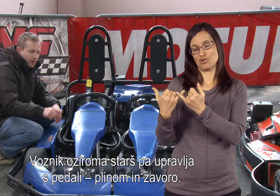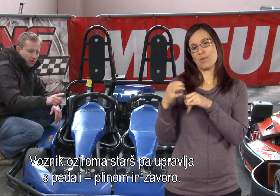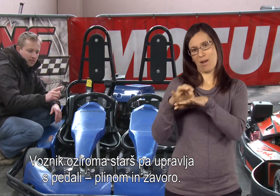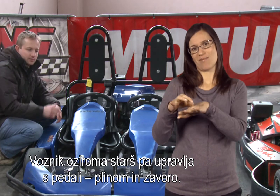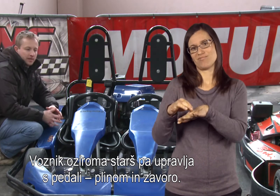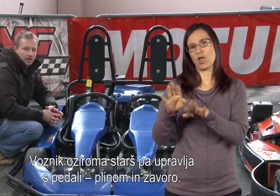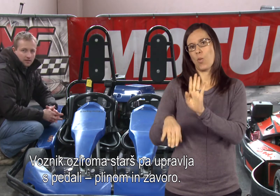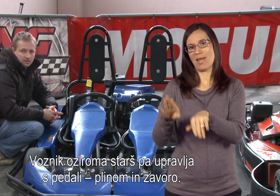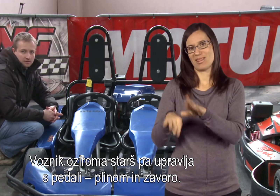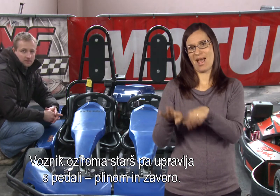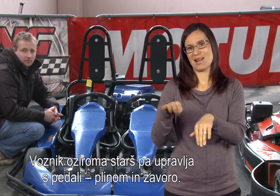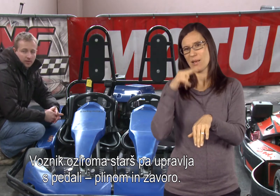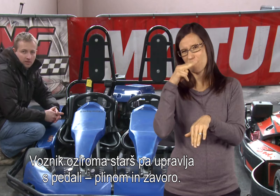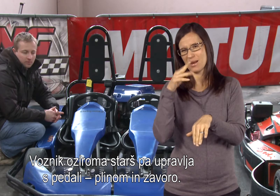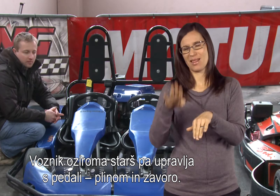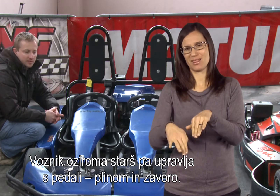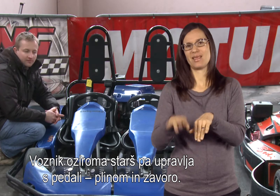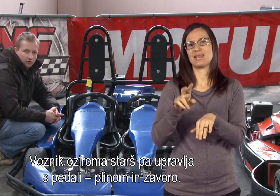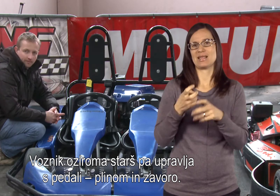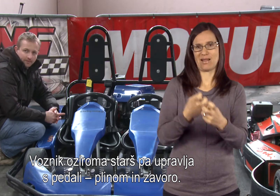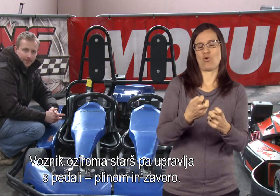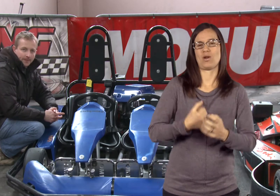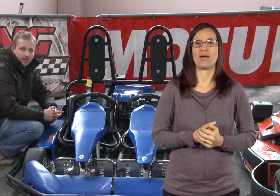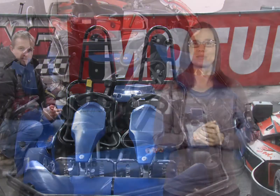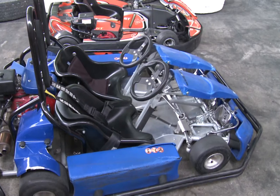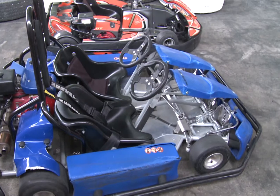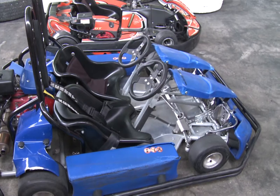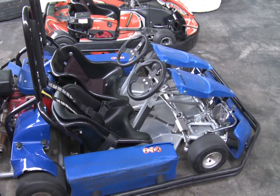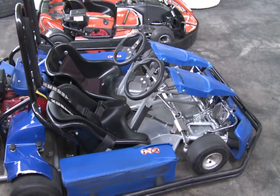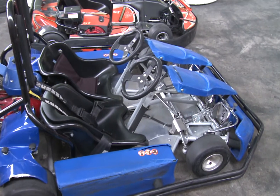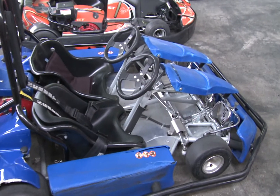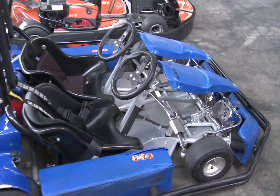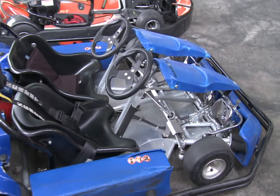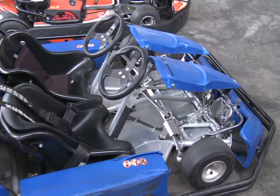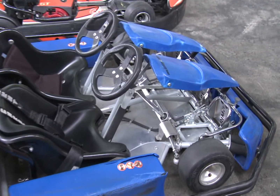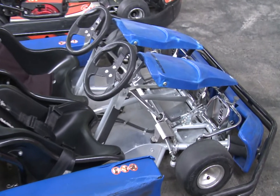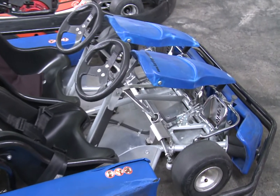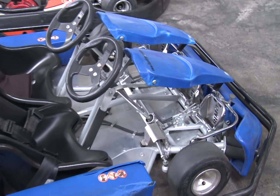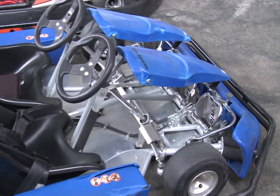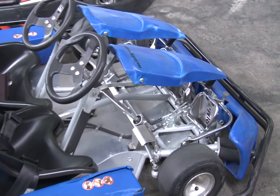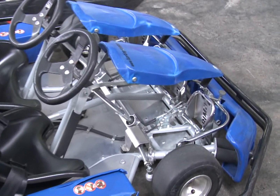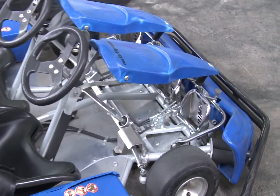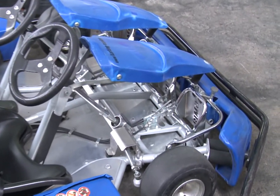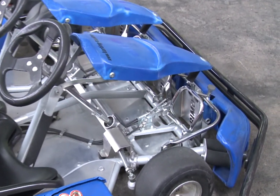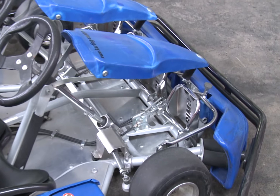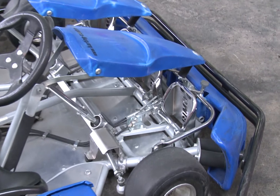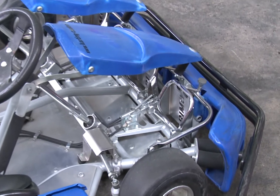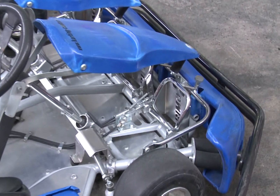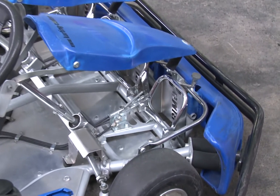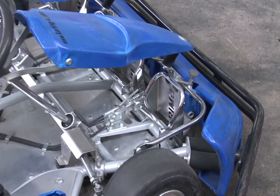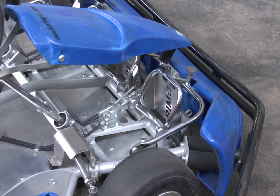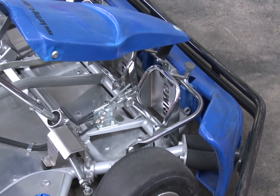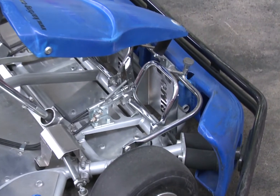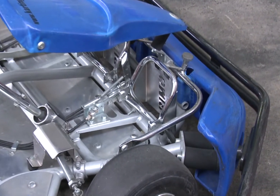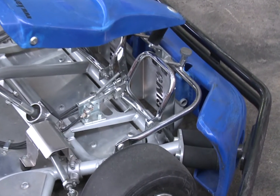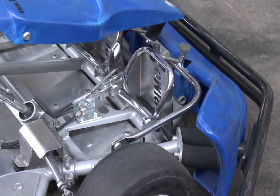pa upravlja s pedali, z plinom in pa zavorom. Ja, prav pa je. Ja. Ja. Bad me, pa je